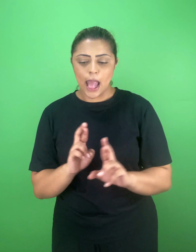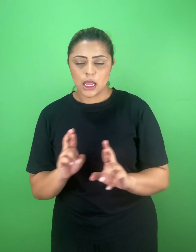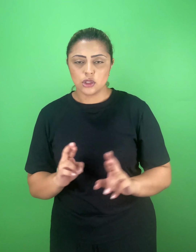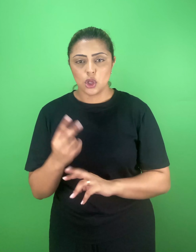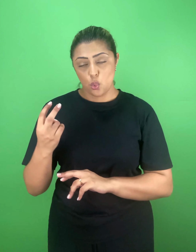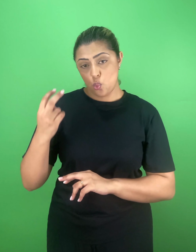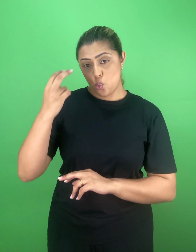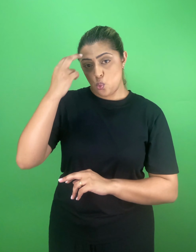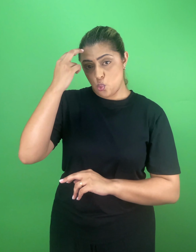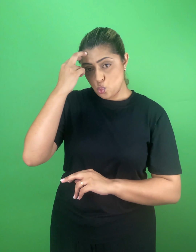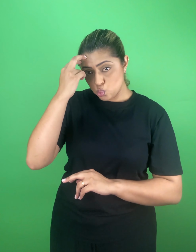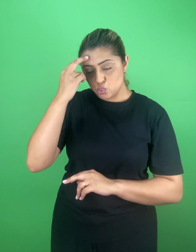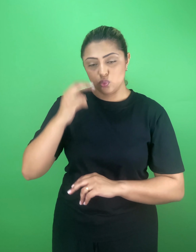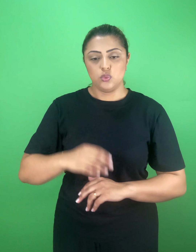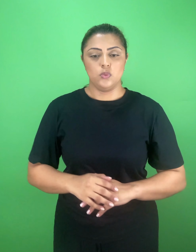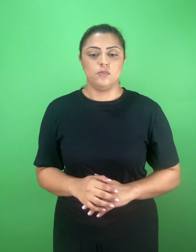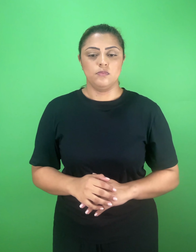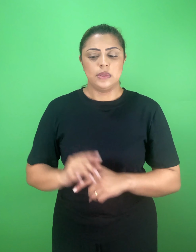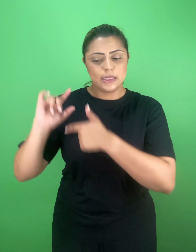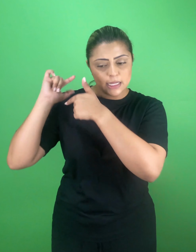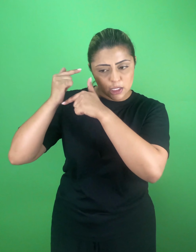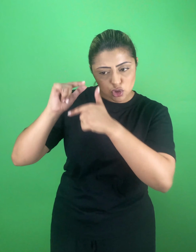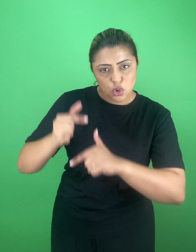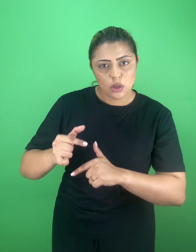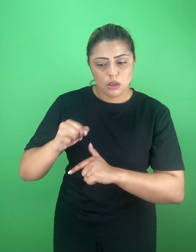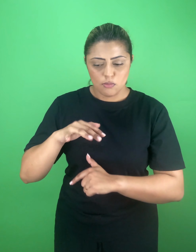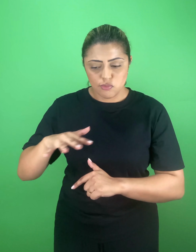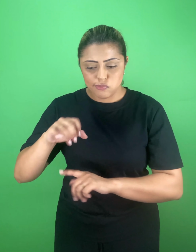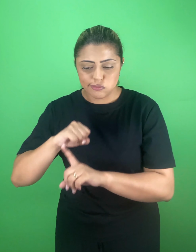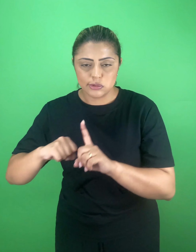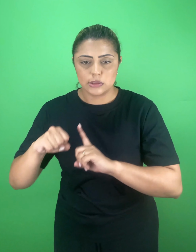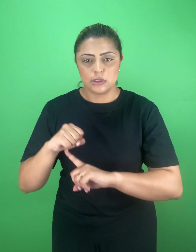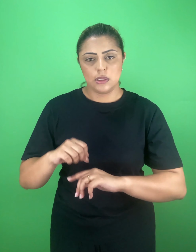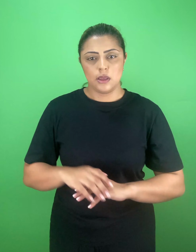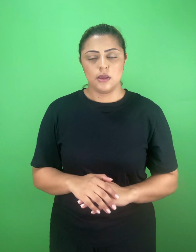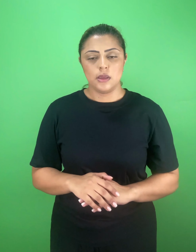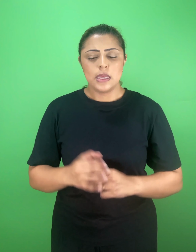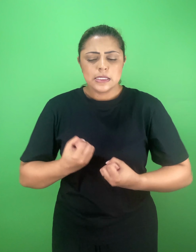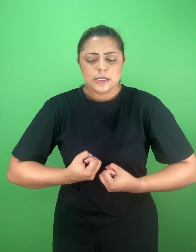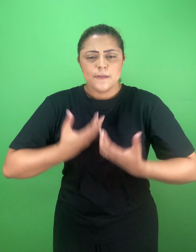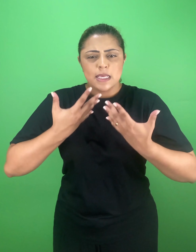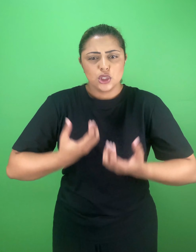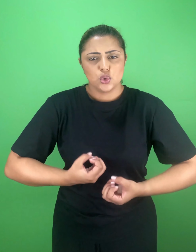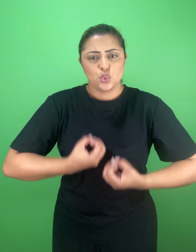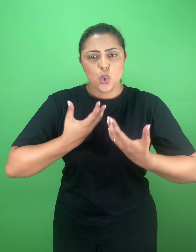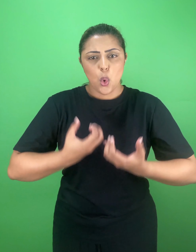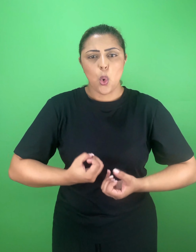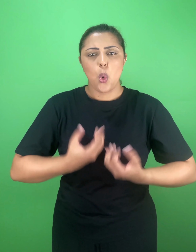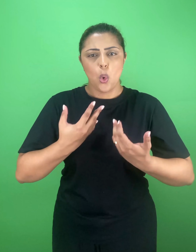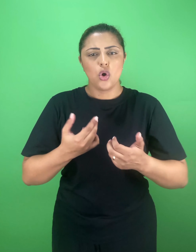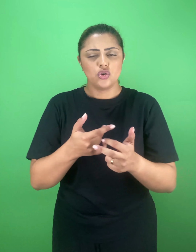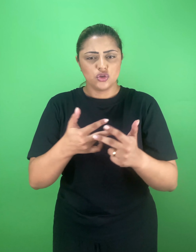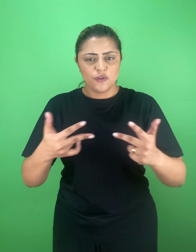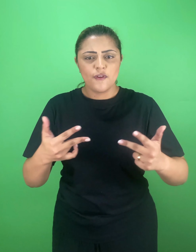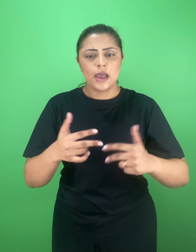populares e tradicionais ou seja, ao conjunto de expressões simbólicas e culturais ligadas a